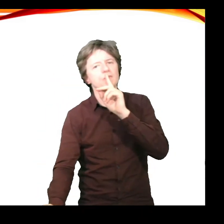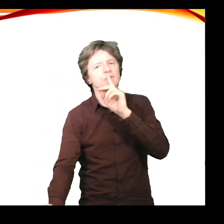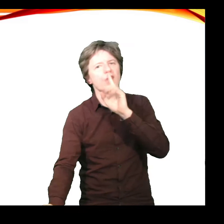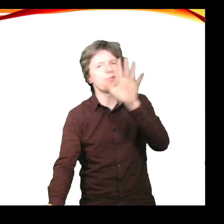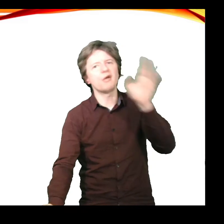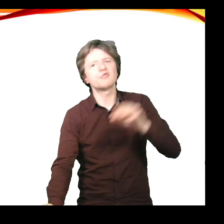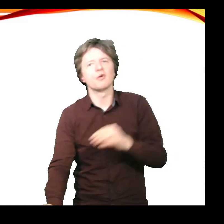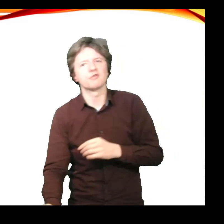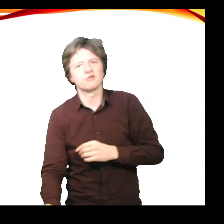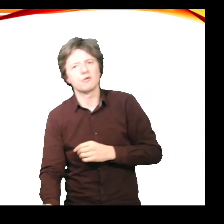Allemaal influencers.